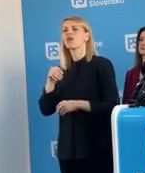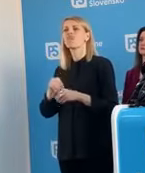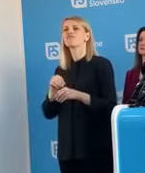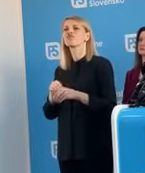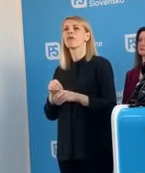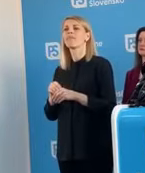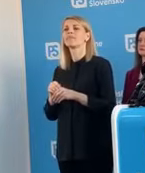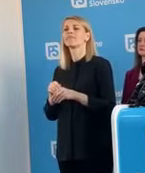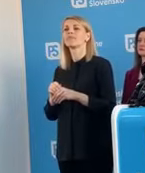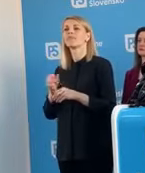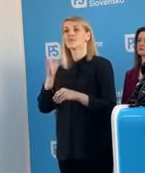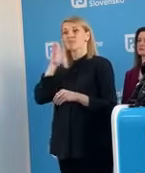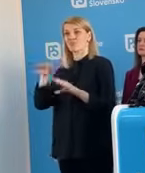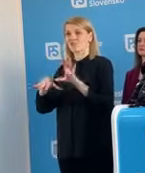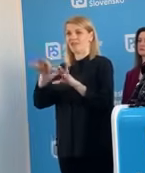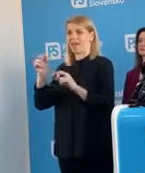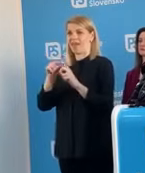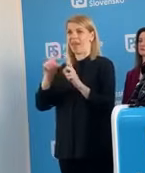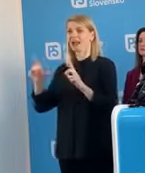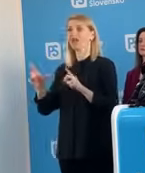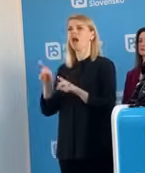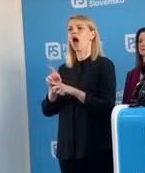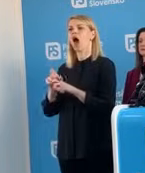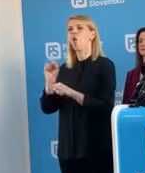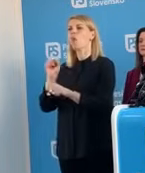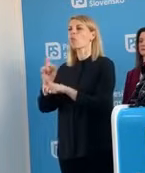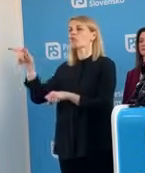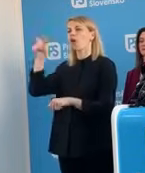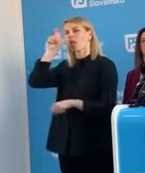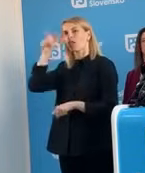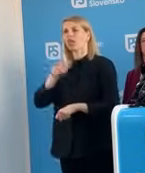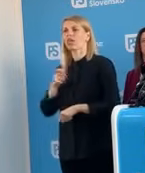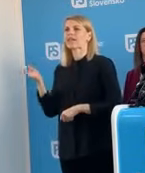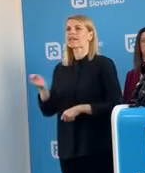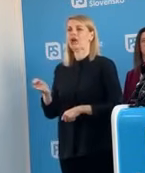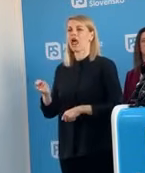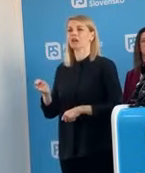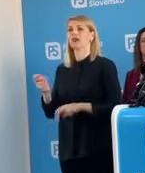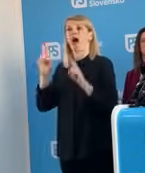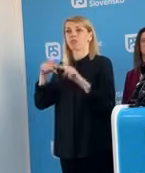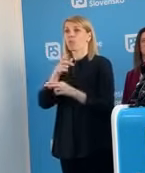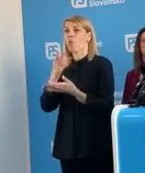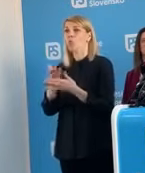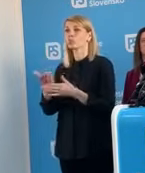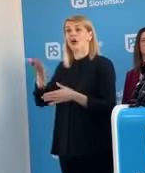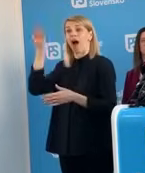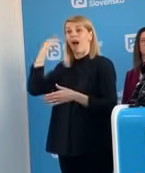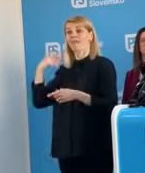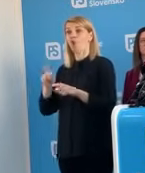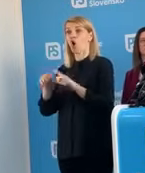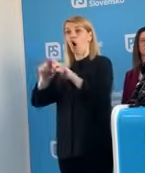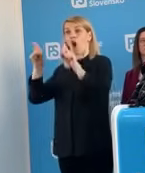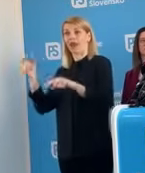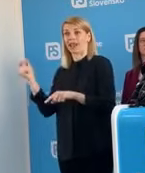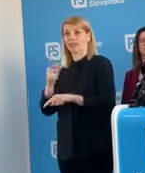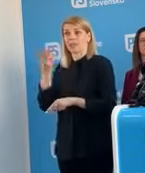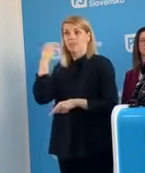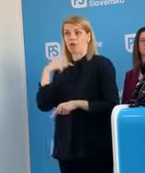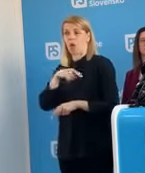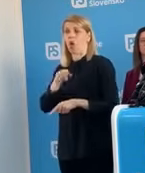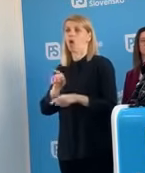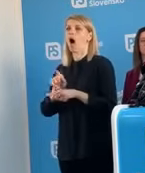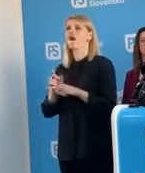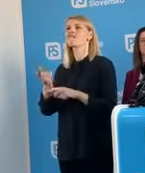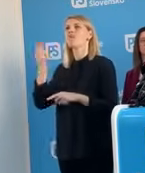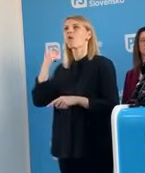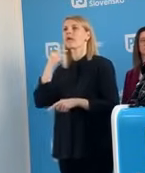trestné za zvolenie pána Pellegriniho. Ako to vravel aj Ľudo Odor, je to telenovela. Každý